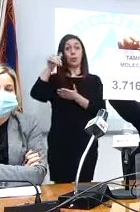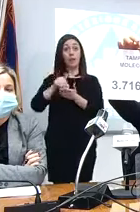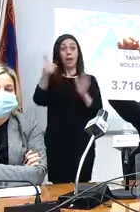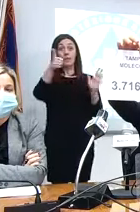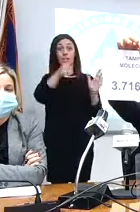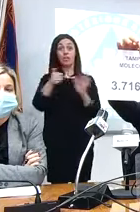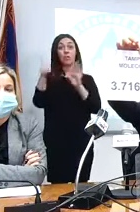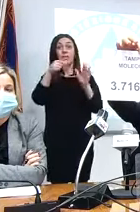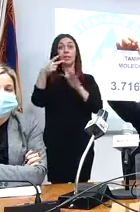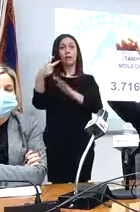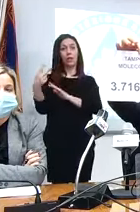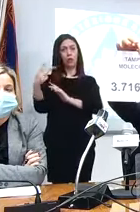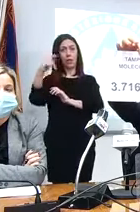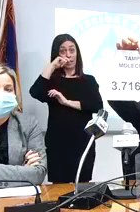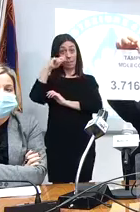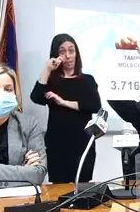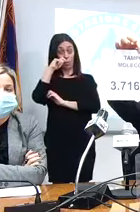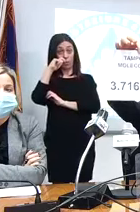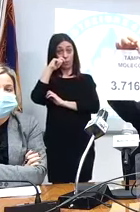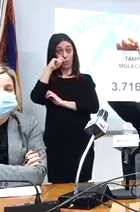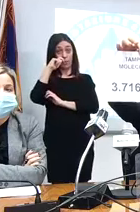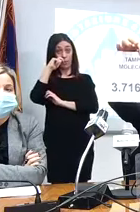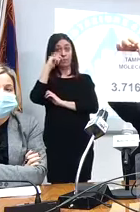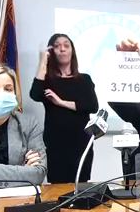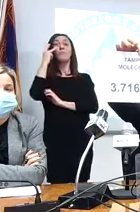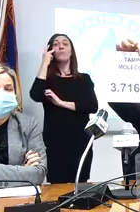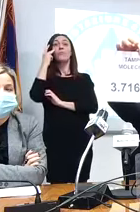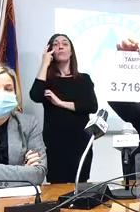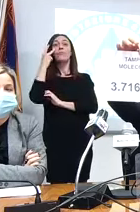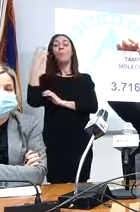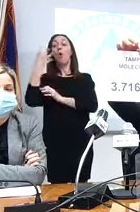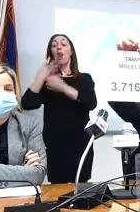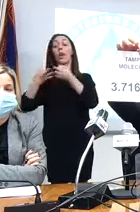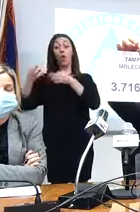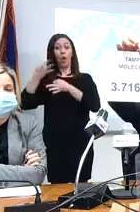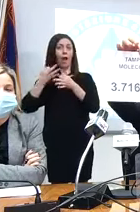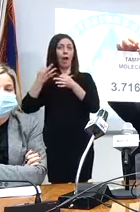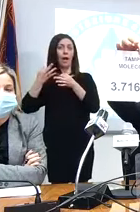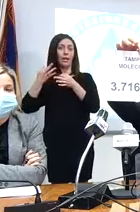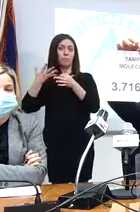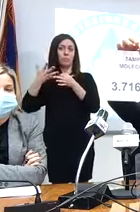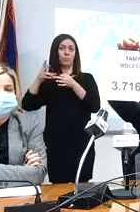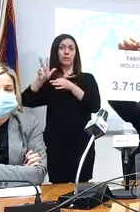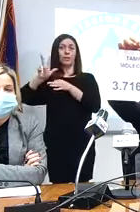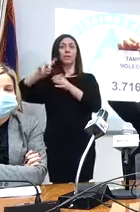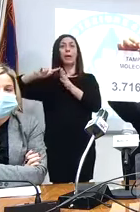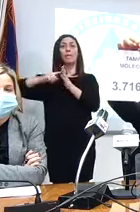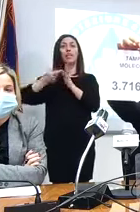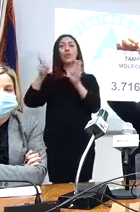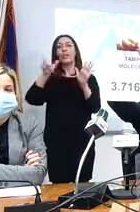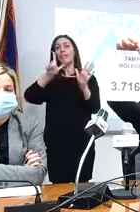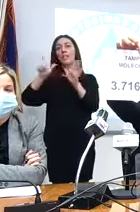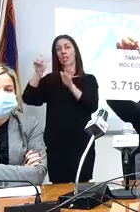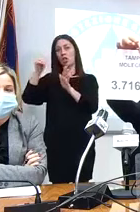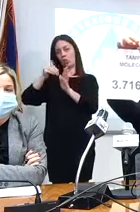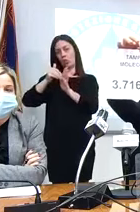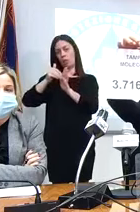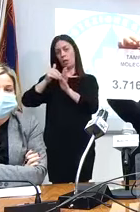32.662 tamponi. Poi vedete i tamponi molecolari, ormai siamo a 3.700.000 e